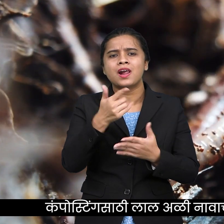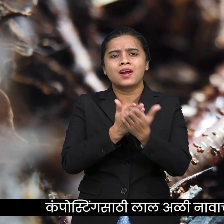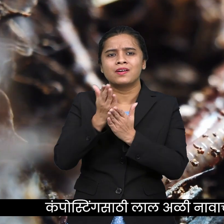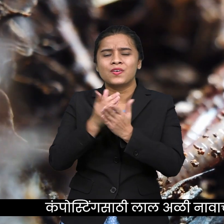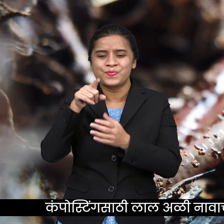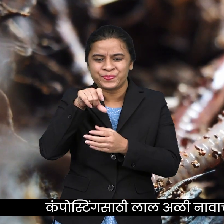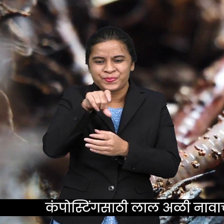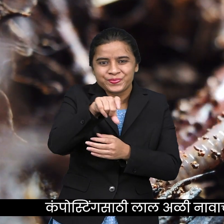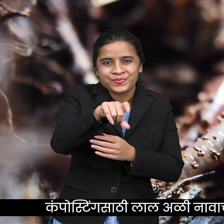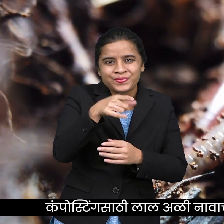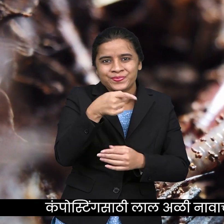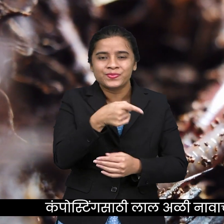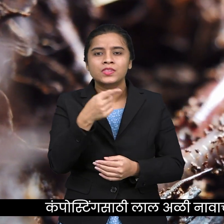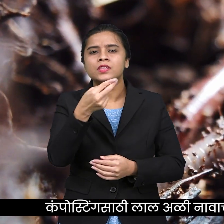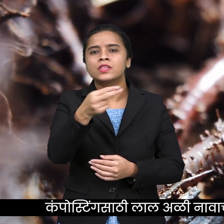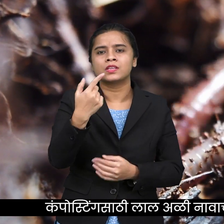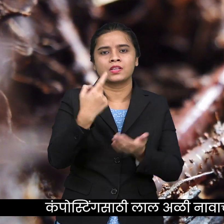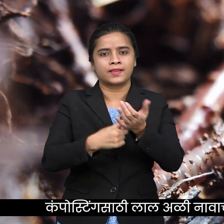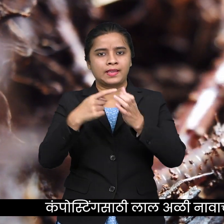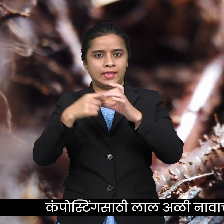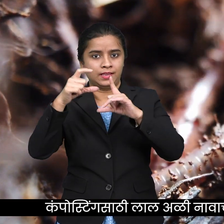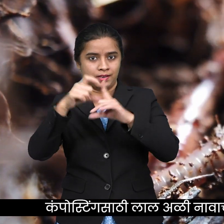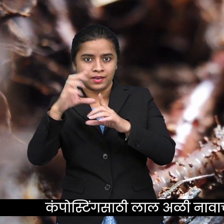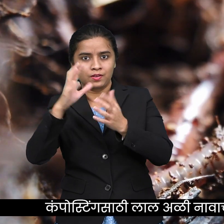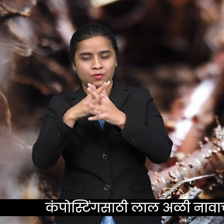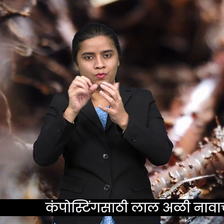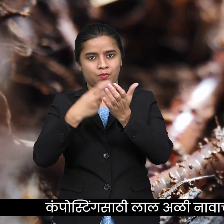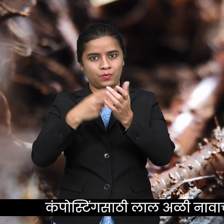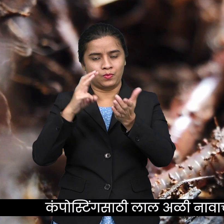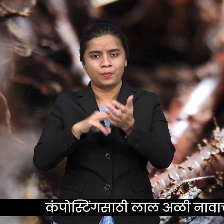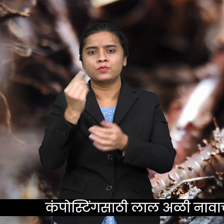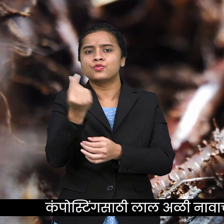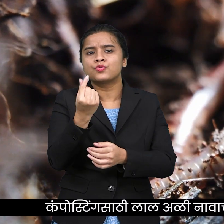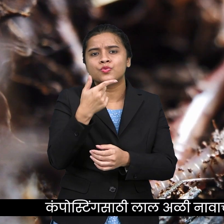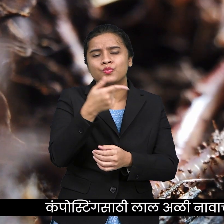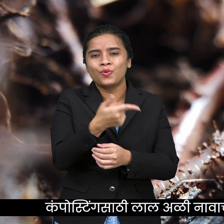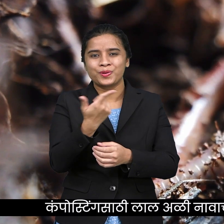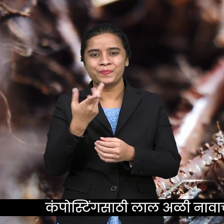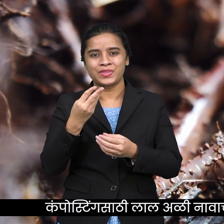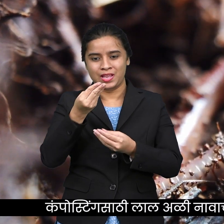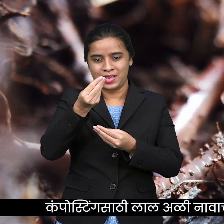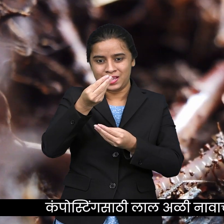कंपोस्टिंगसाठी लाल अळी नावाचा एक विशेष प्रकारचा गांडूळ वापरला जातो.